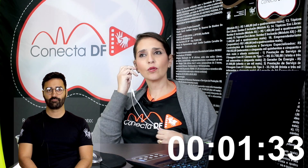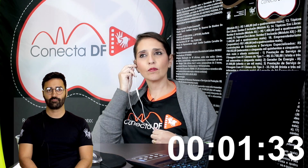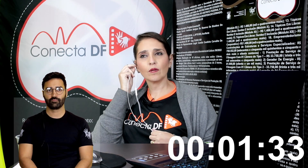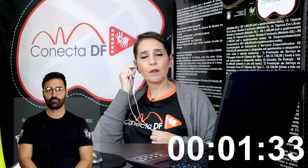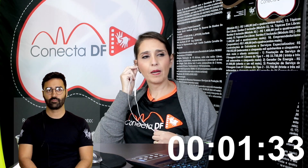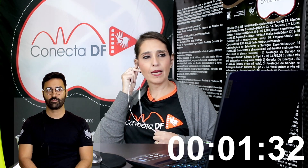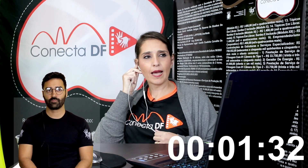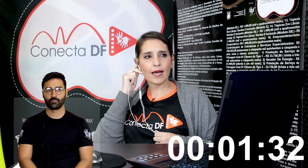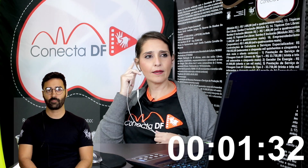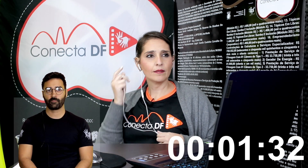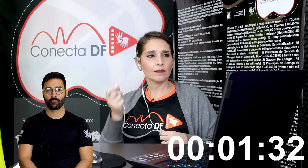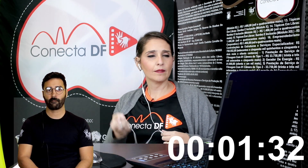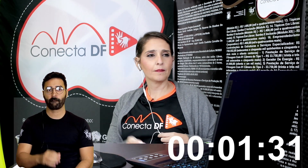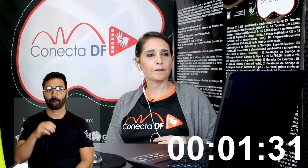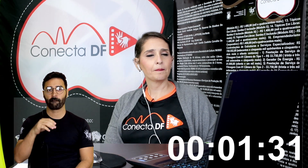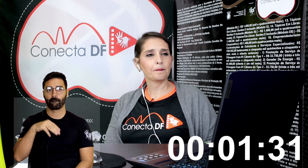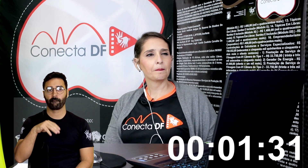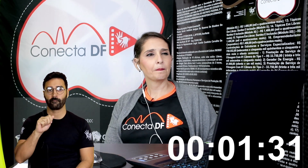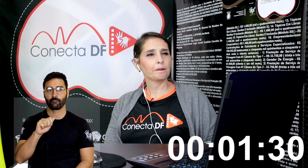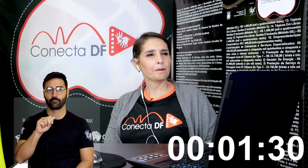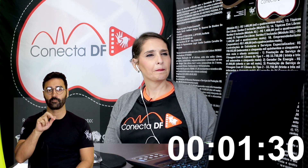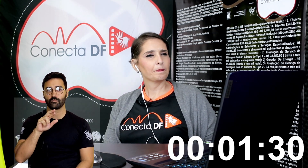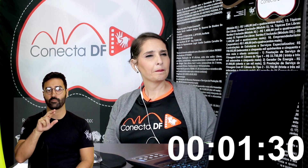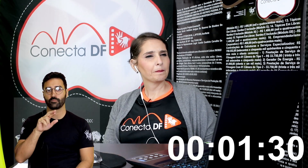De novo. Maria.